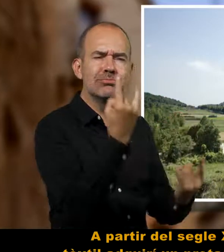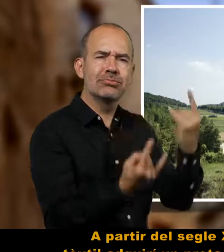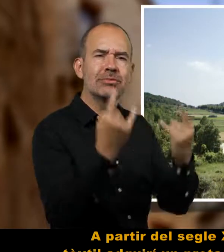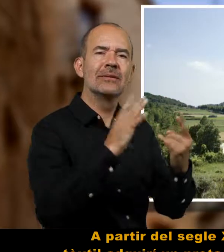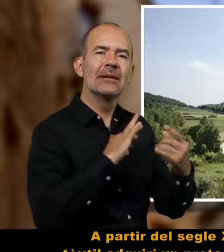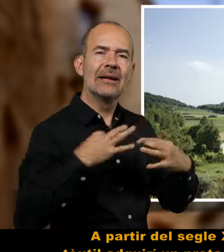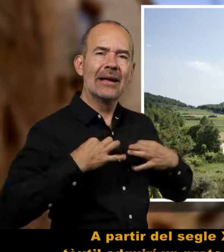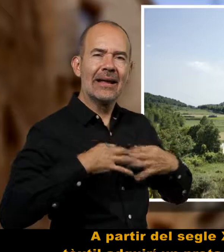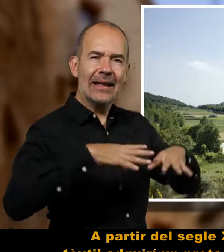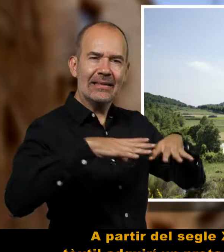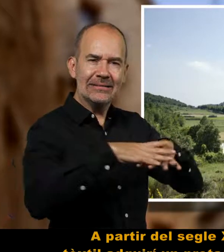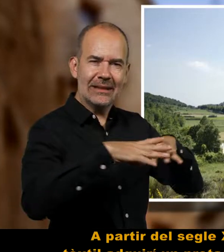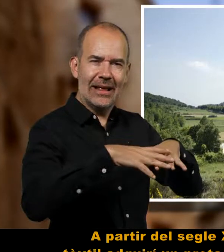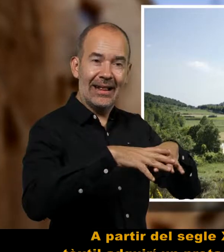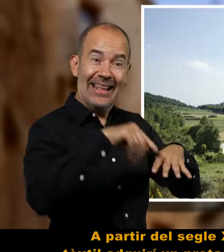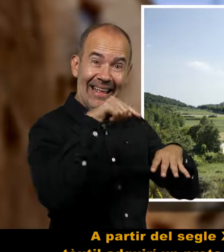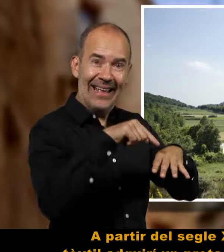diversos tallers i una fàbrica.